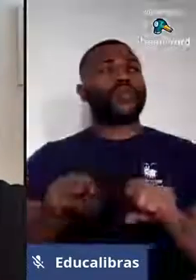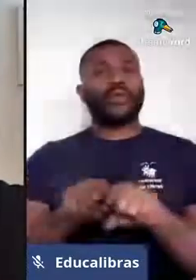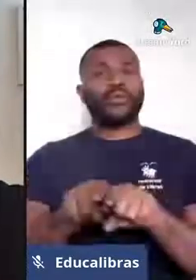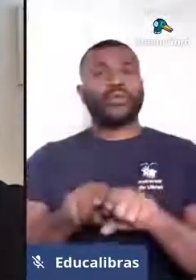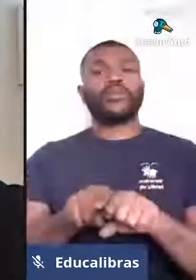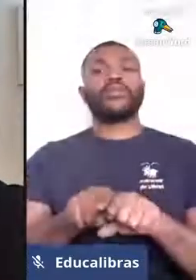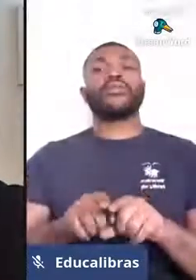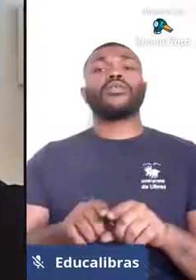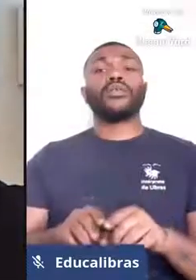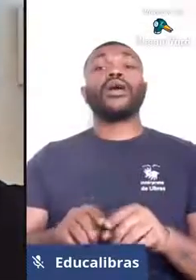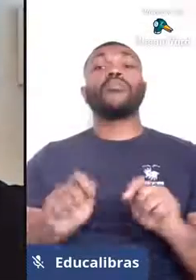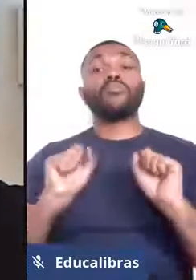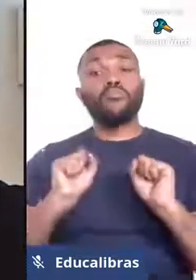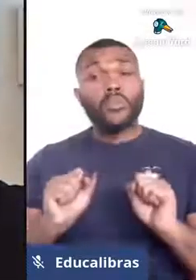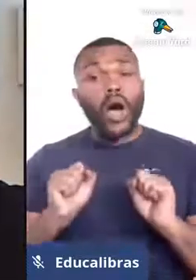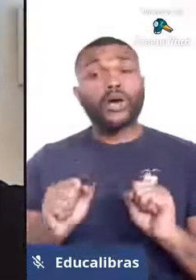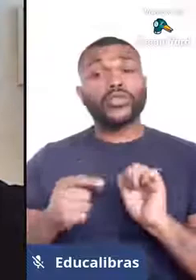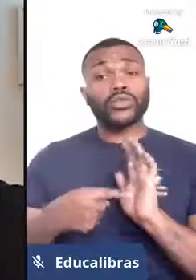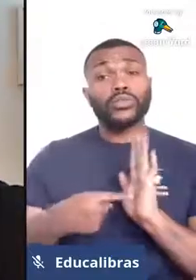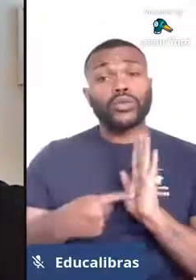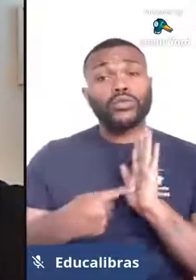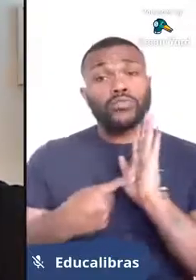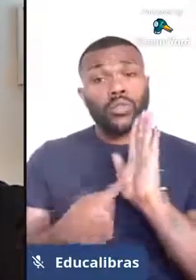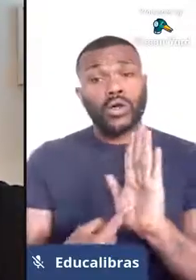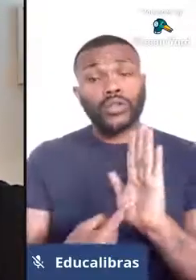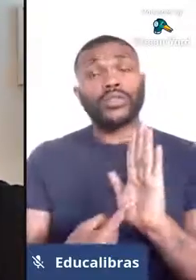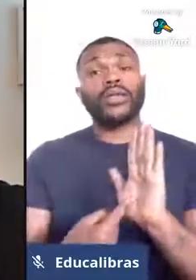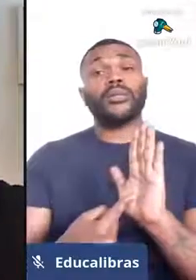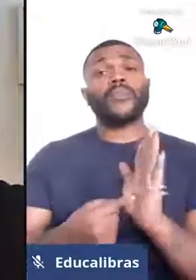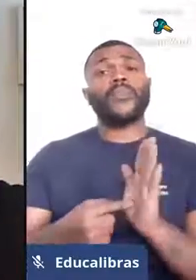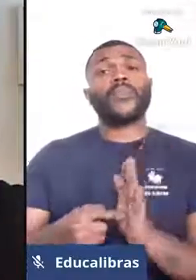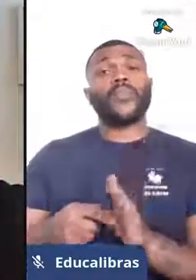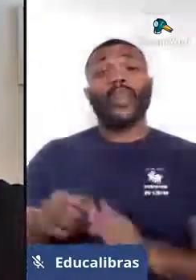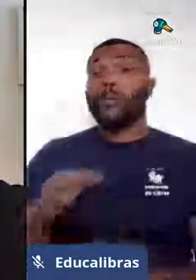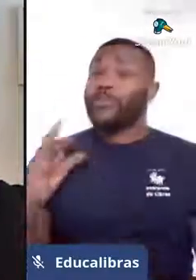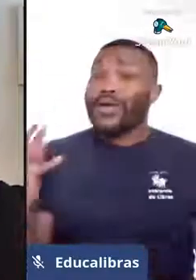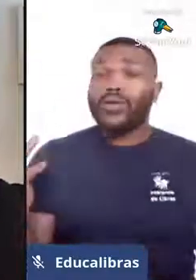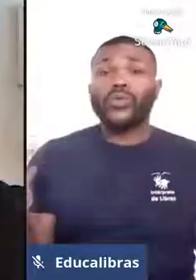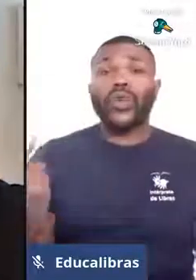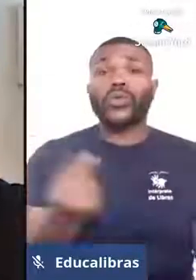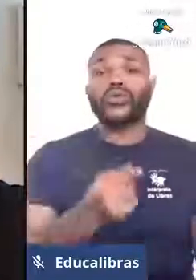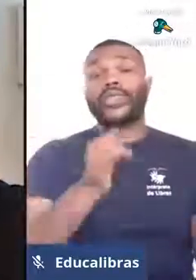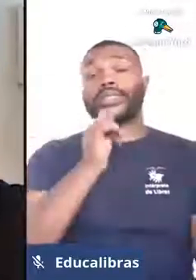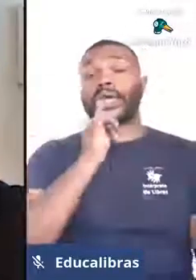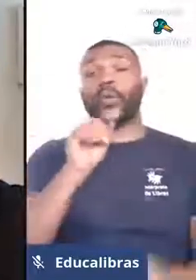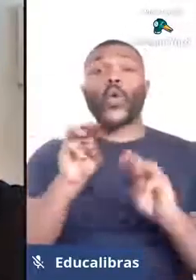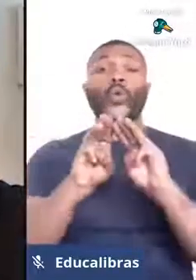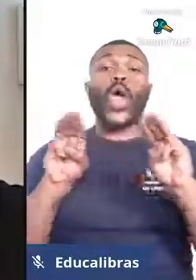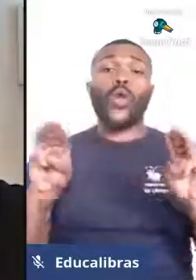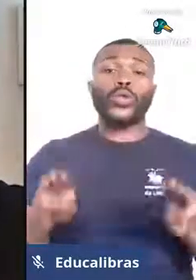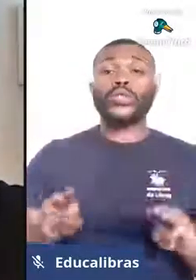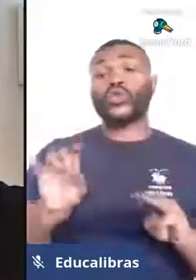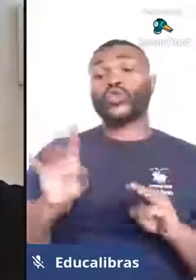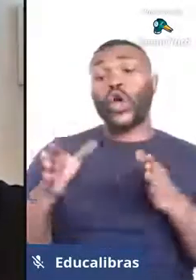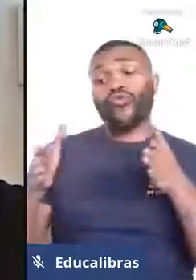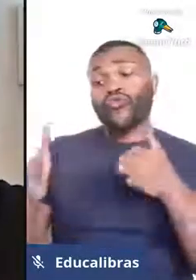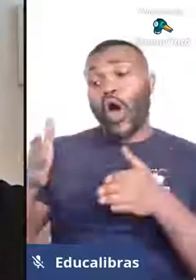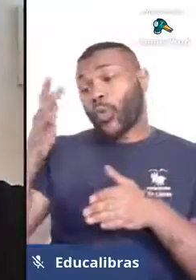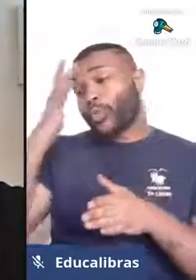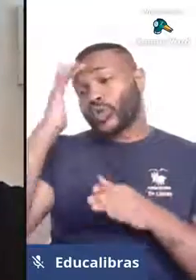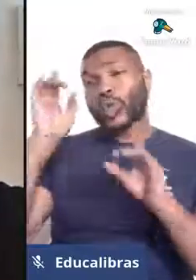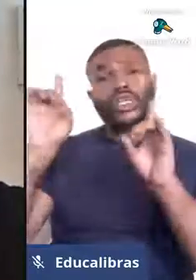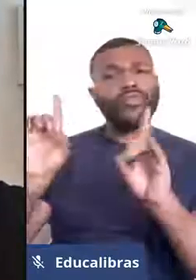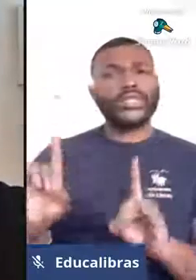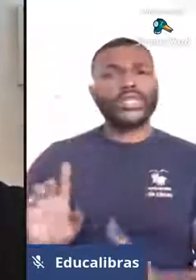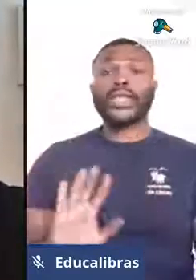ser definido como um ser para todos. Então, não é um museu para a pessoa com deficiência, é um museu para todos. Então, para